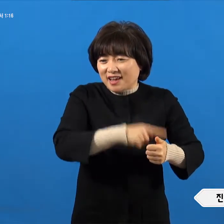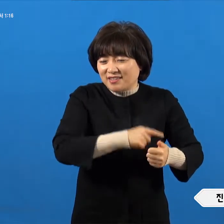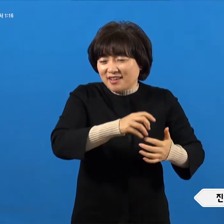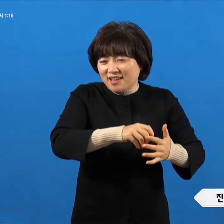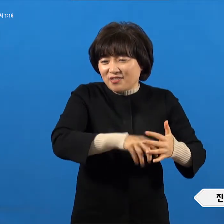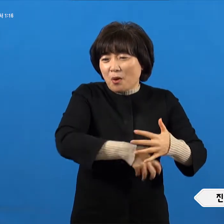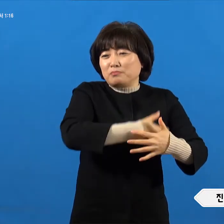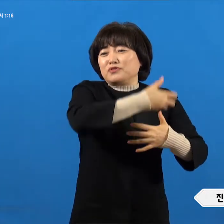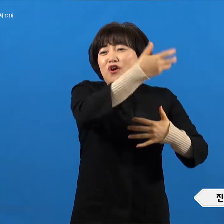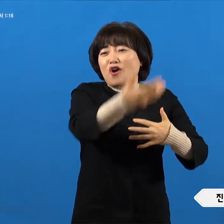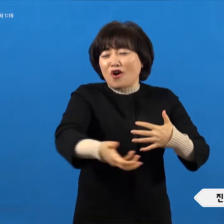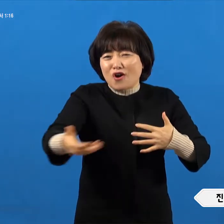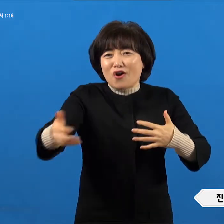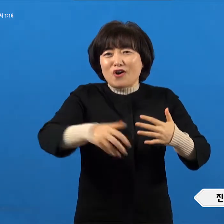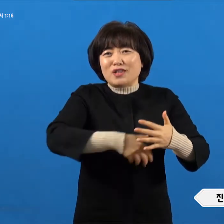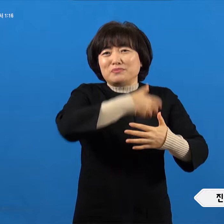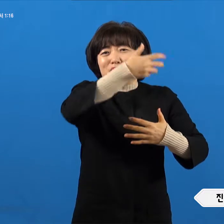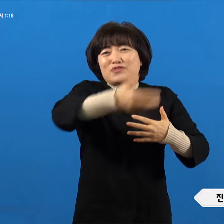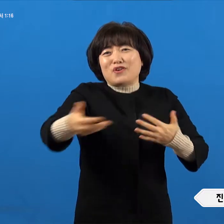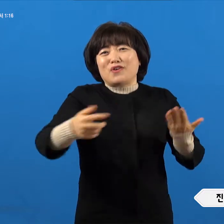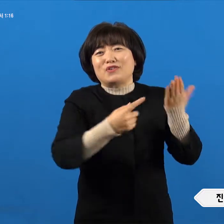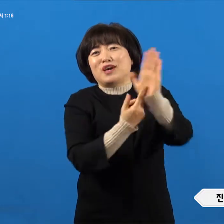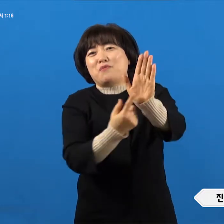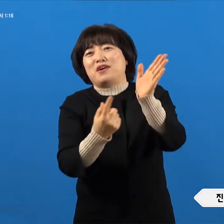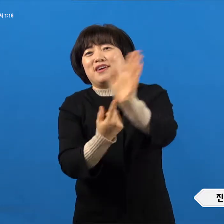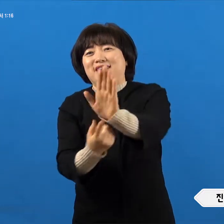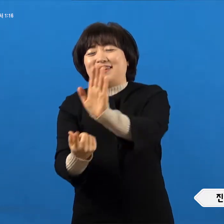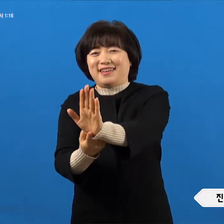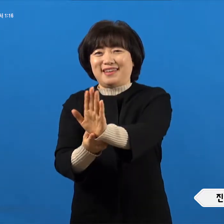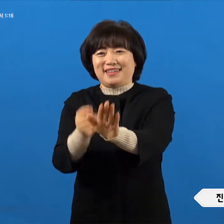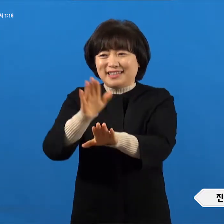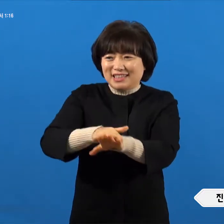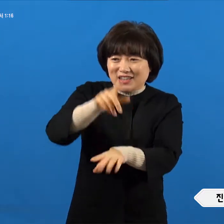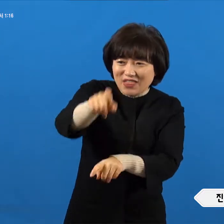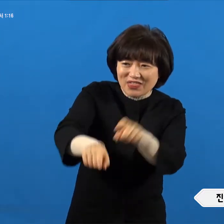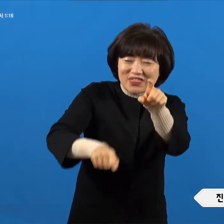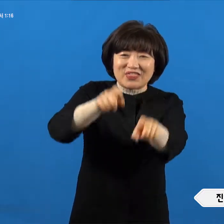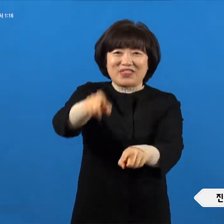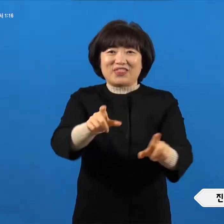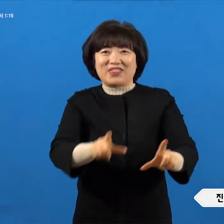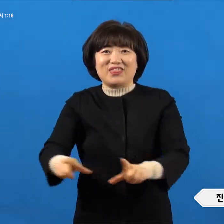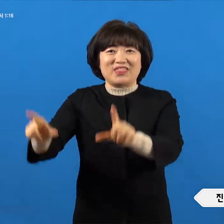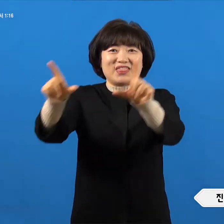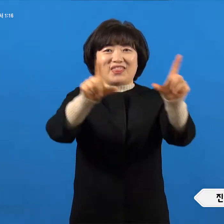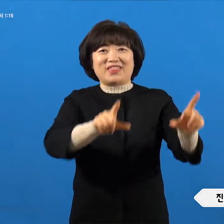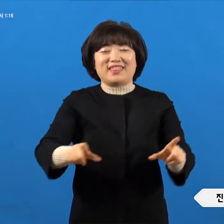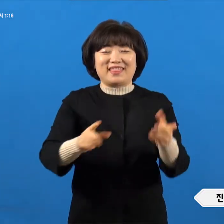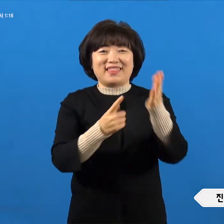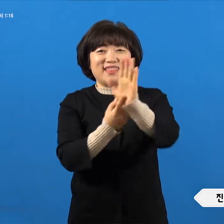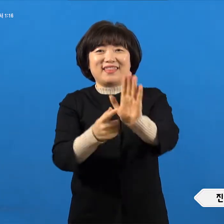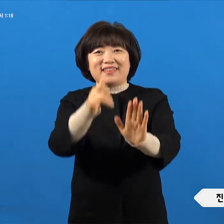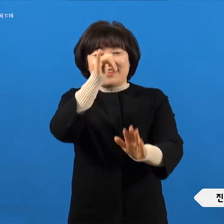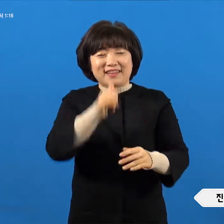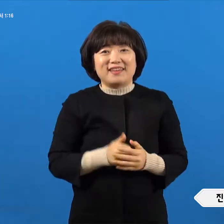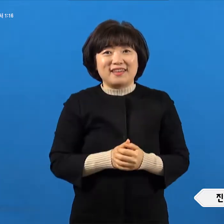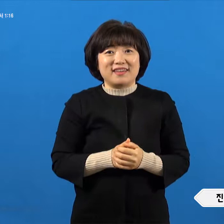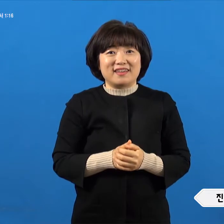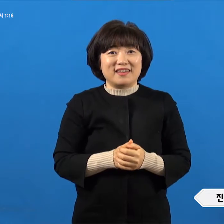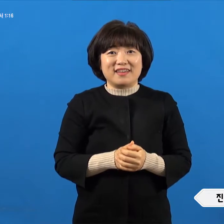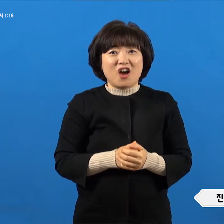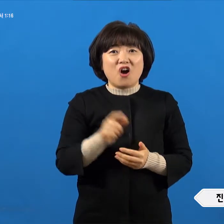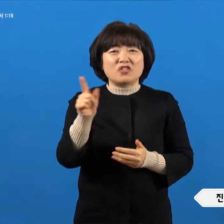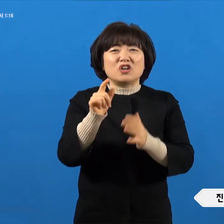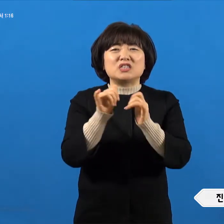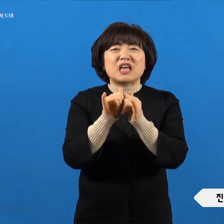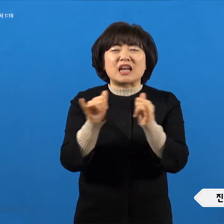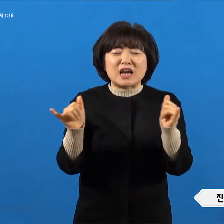되고 있는가? 때로는 너무 극단적인 사람들 때문에 우리도 그렇게 무례하고 독단적으로